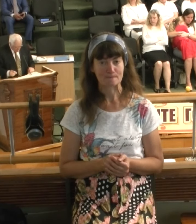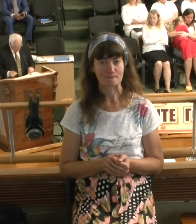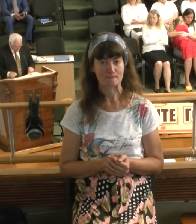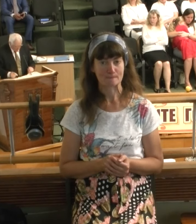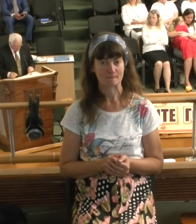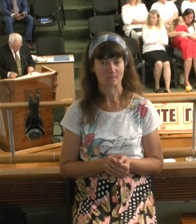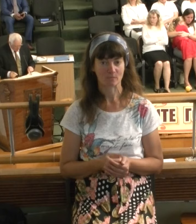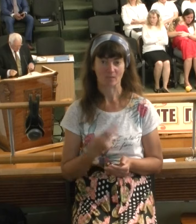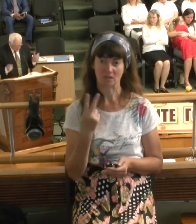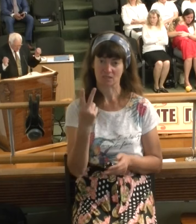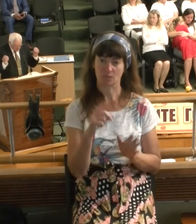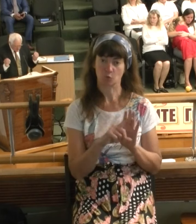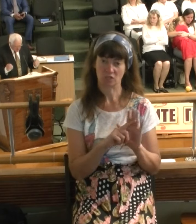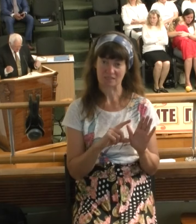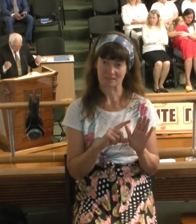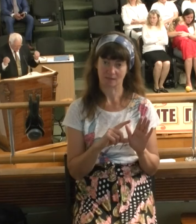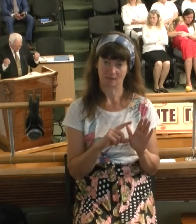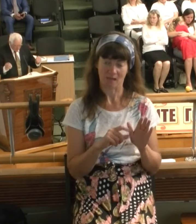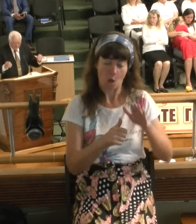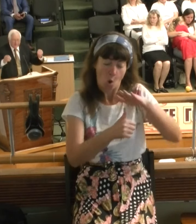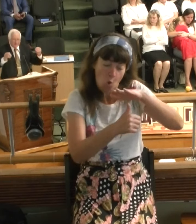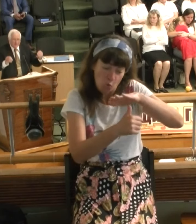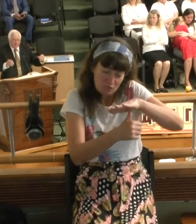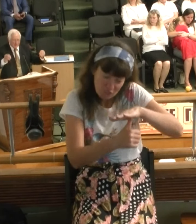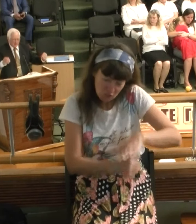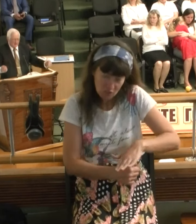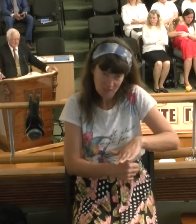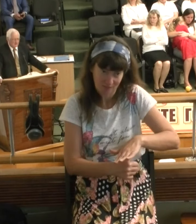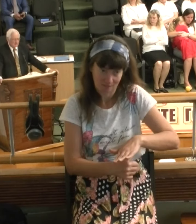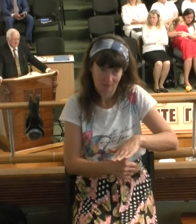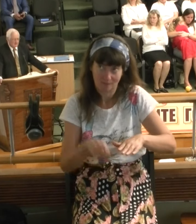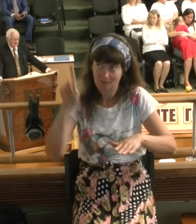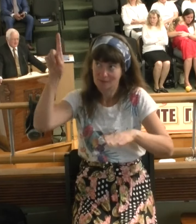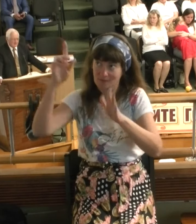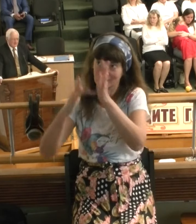углубить. Седьмой стих. Но уничижил Себя самого.